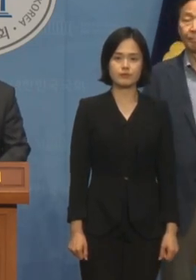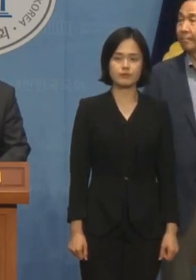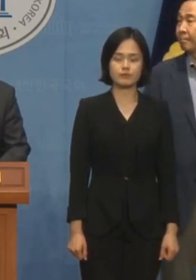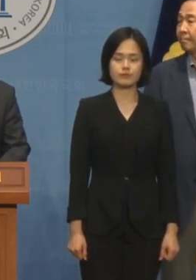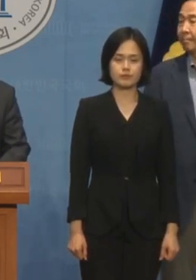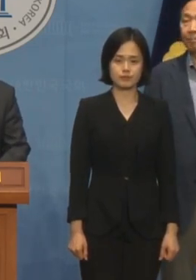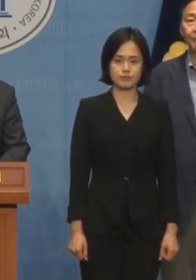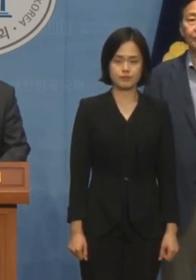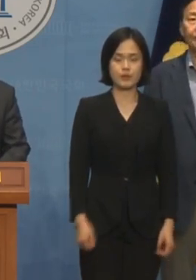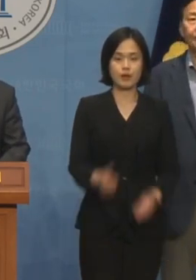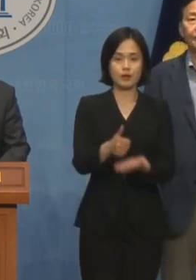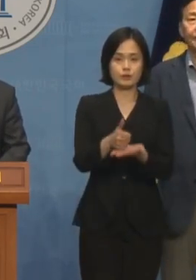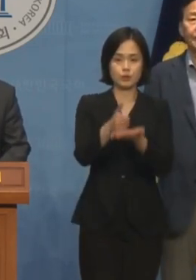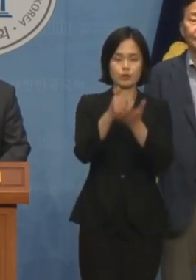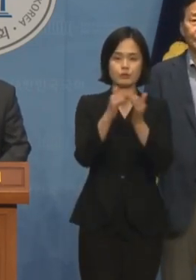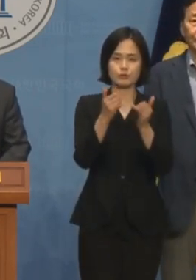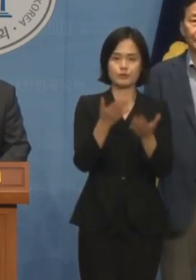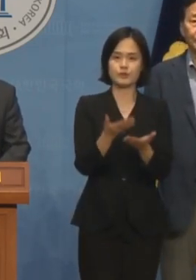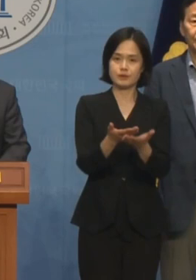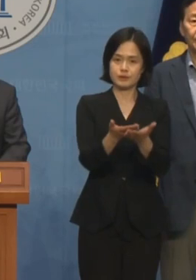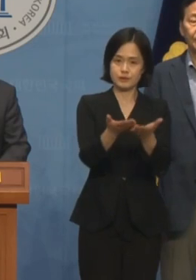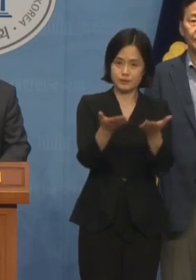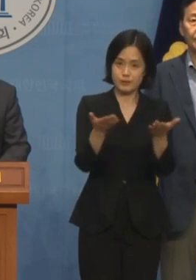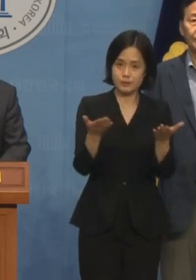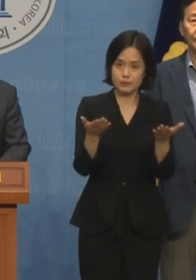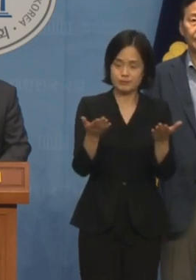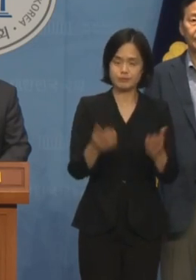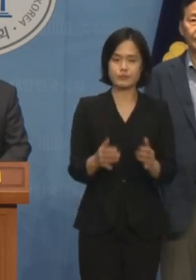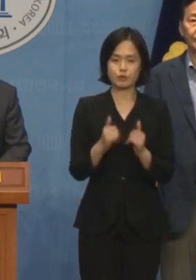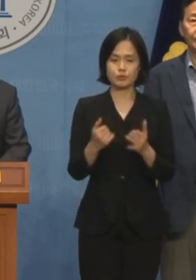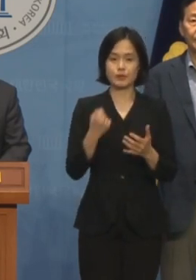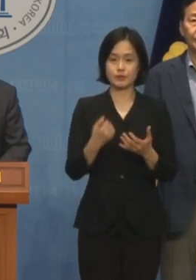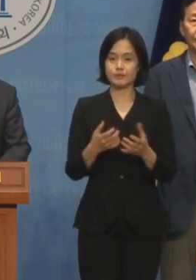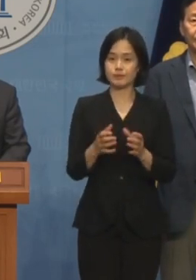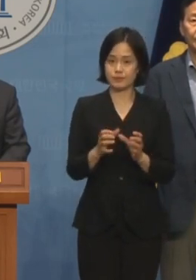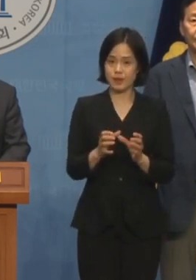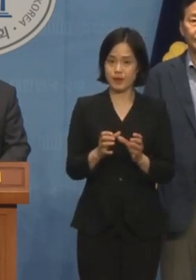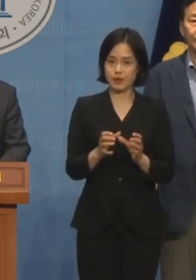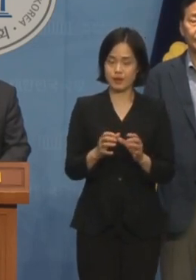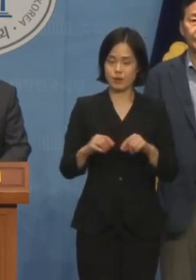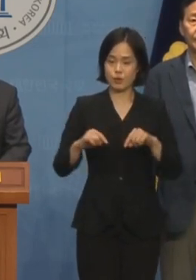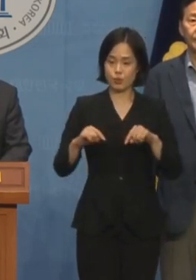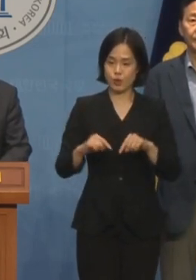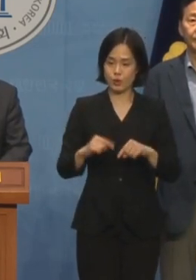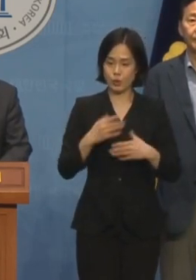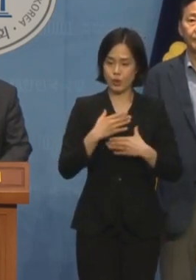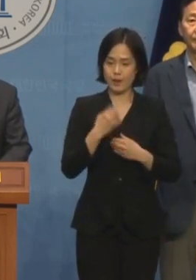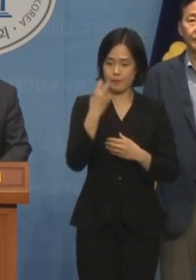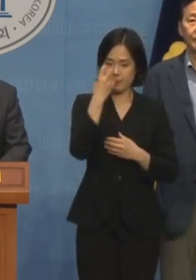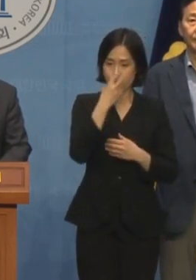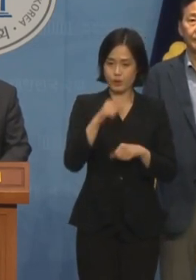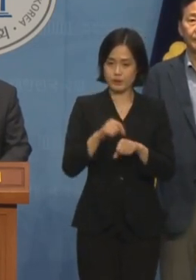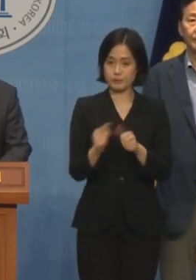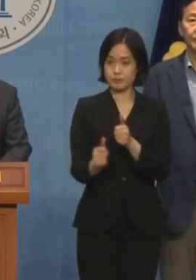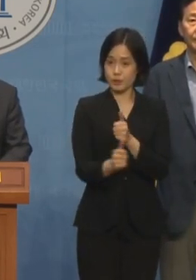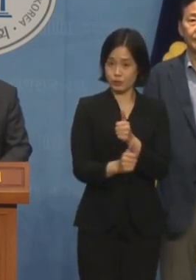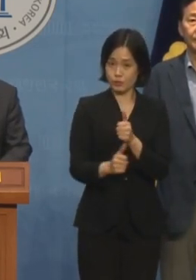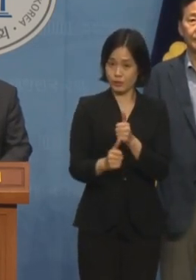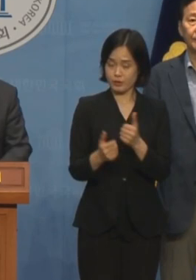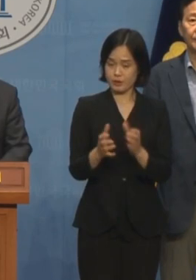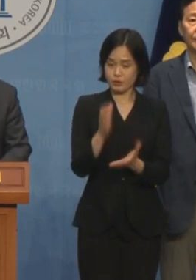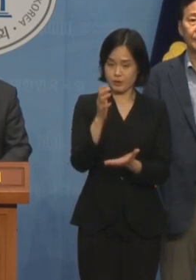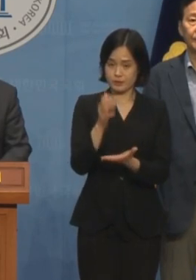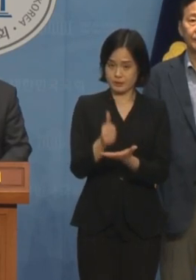존경하는 국민 여러분, 국민의힘 외교 안보 특별위원회를 주관하고 있는